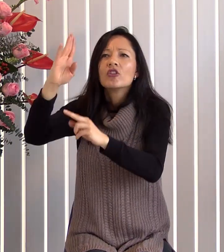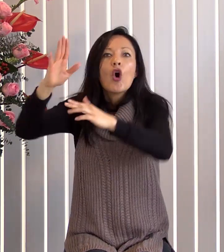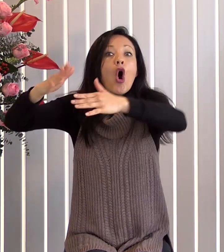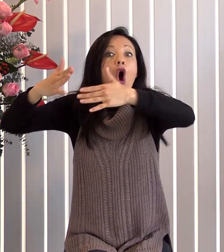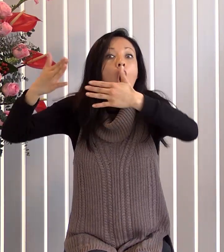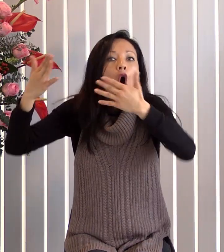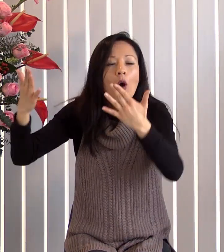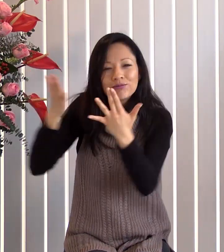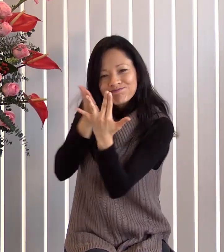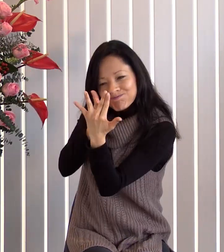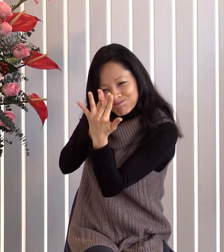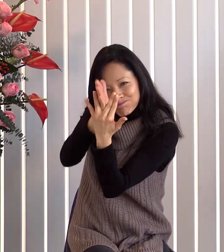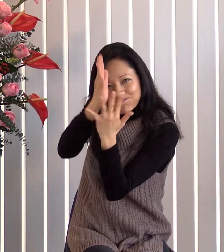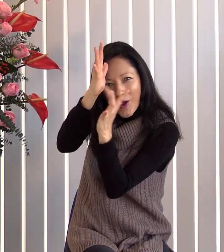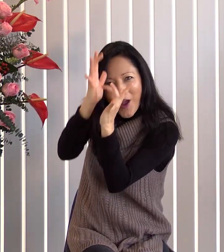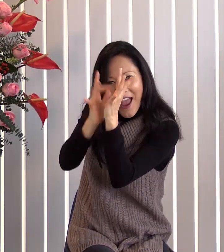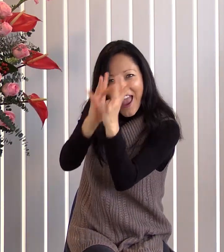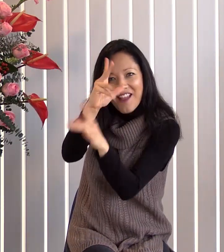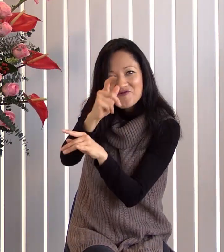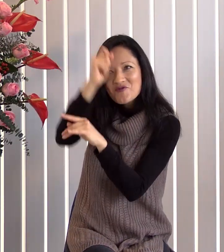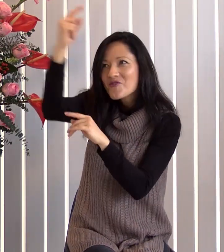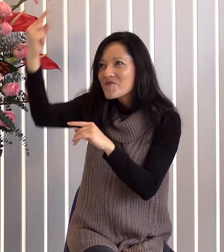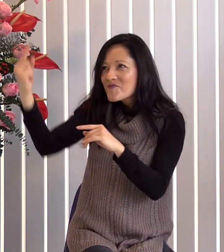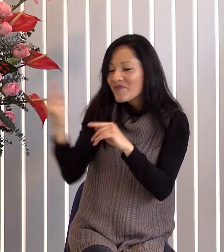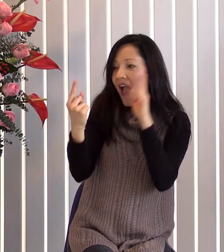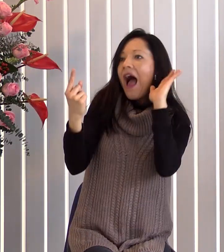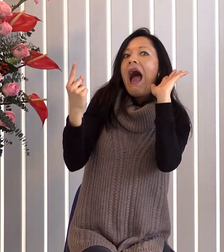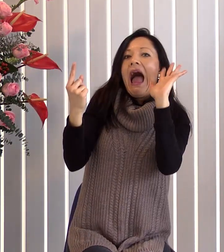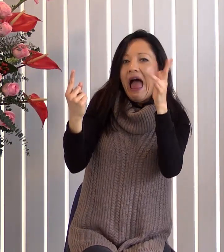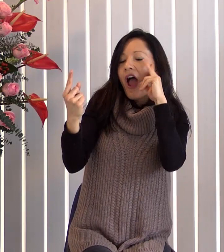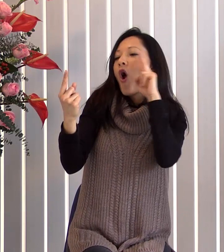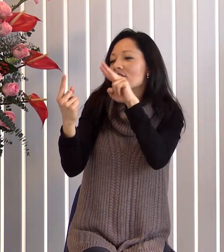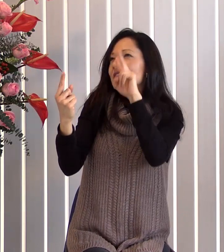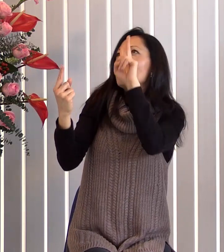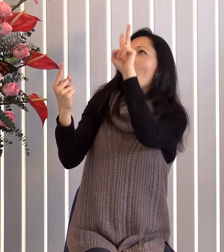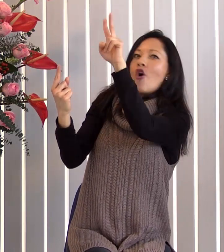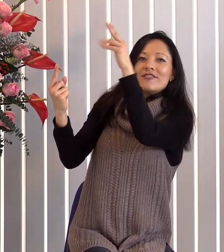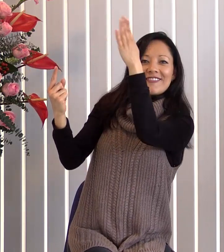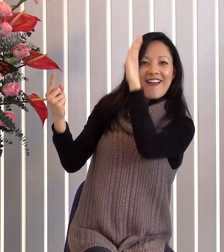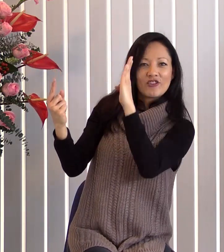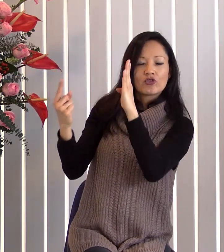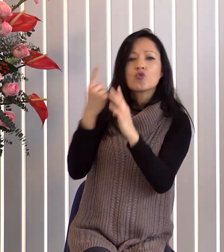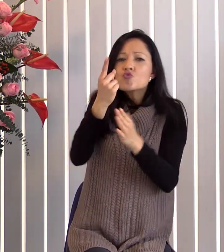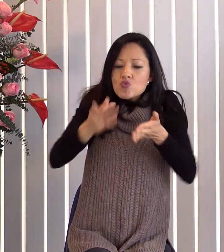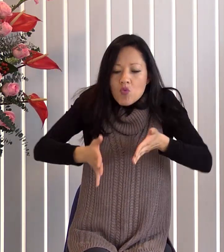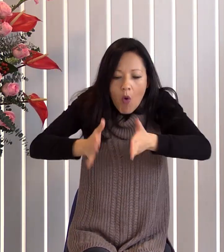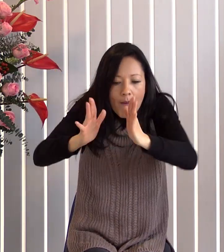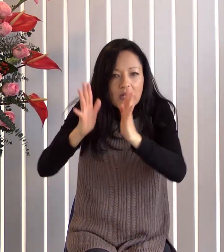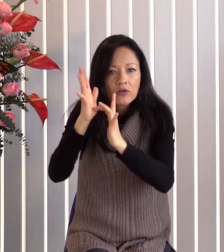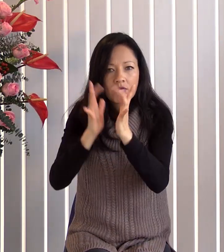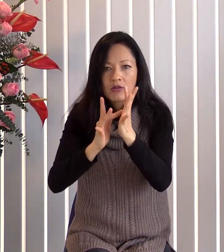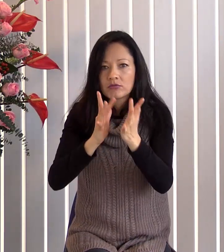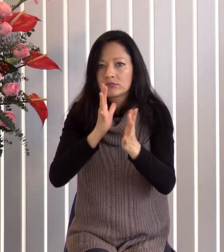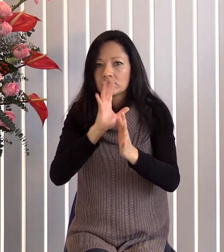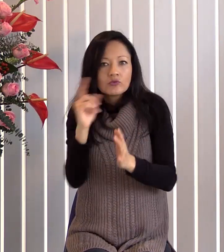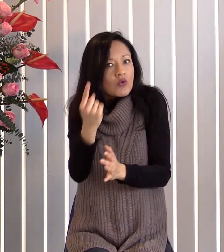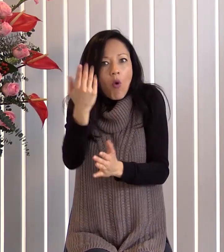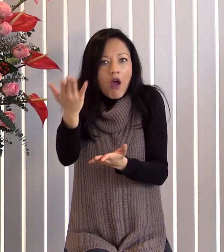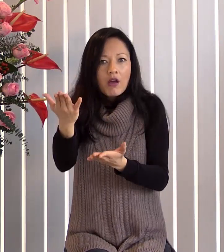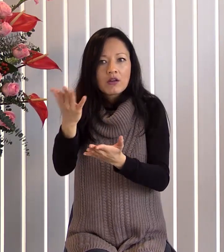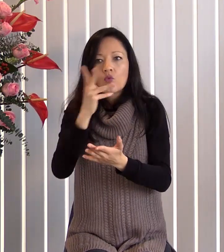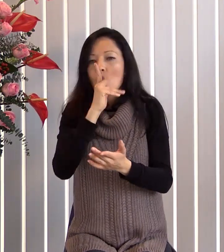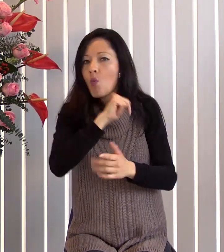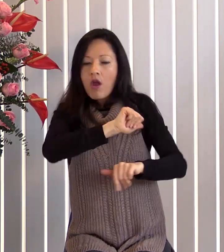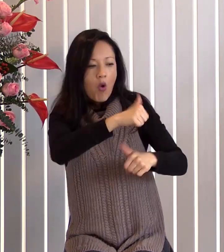Jesucristo, a quien has enviado. Viéndolo del camino entendimos que no hay otro camino, solamente Jesús. No hay otra palabra, solamente la palabra